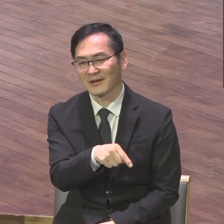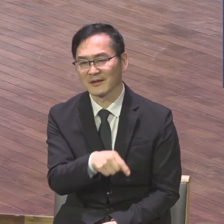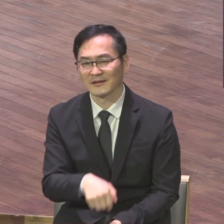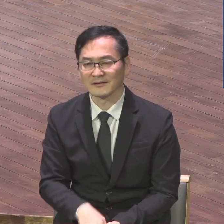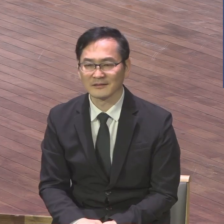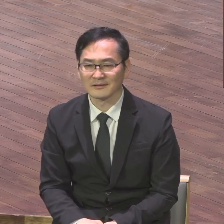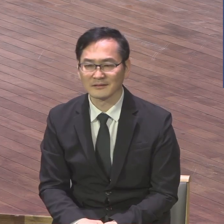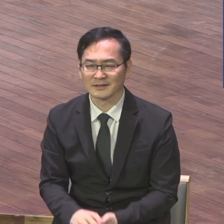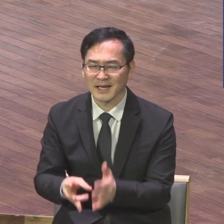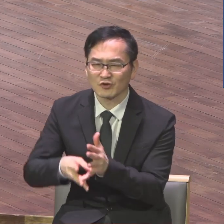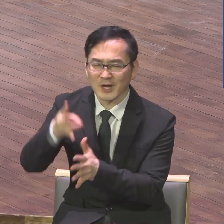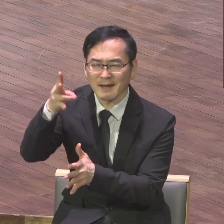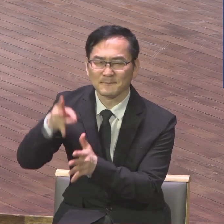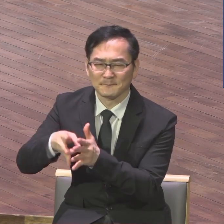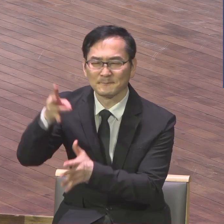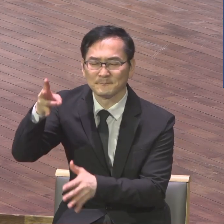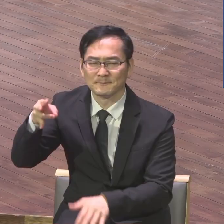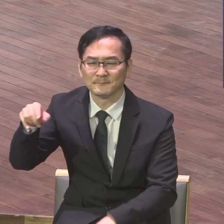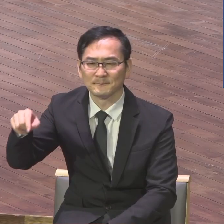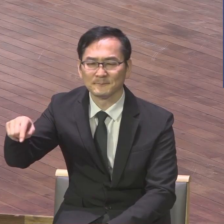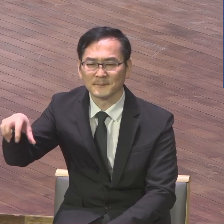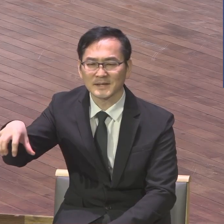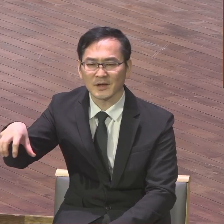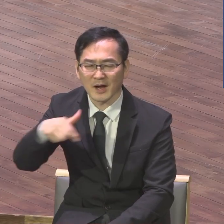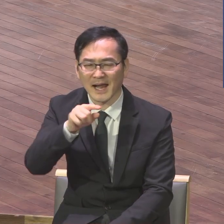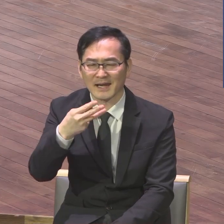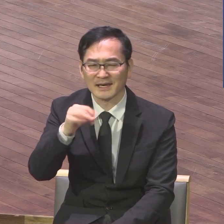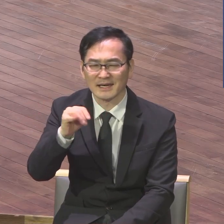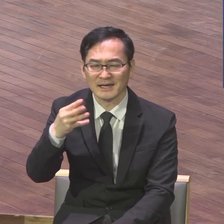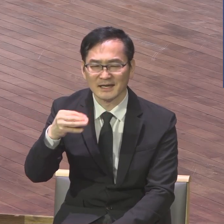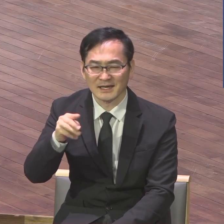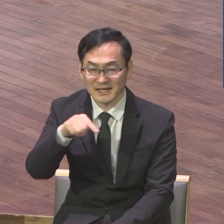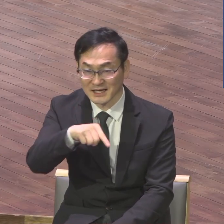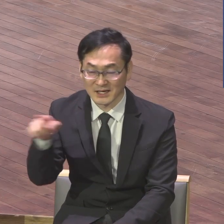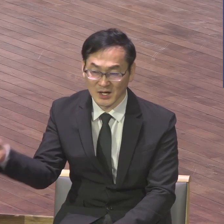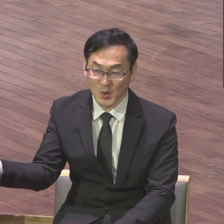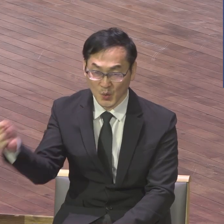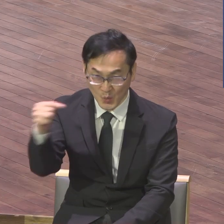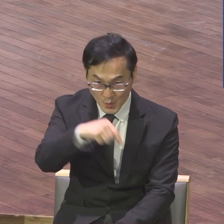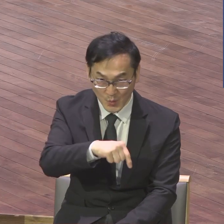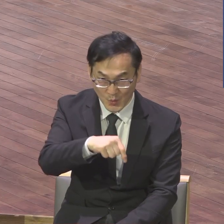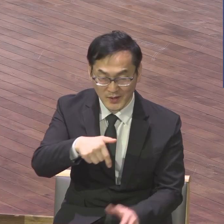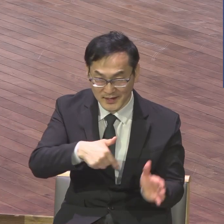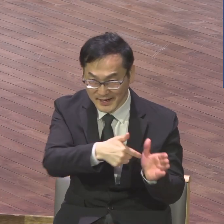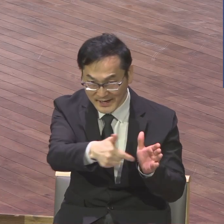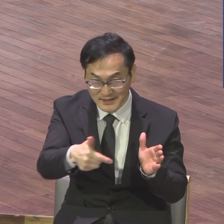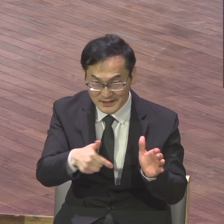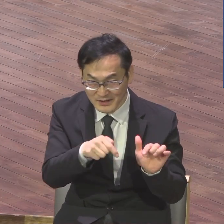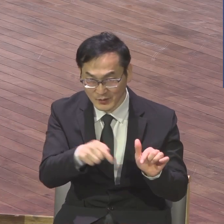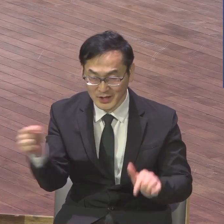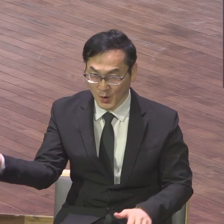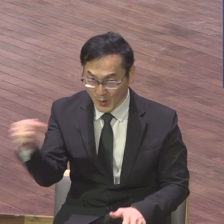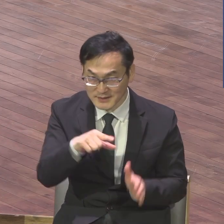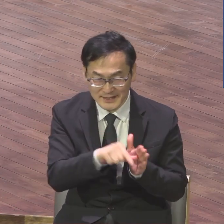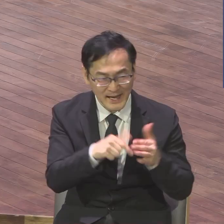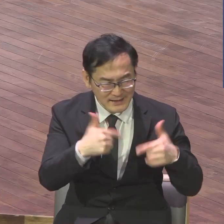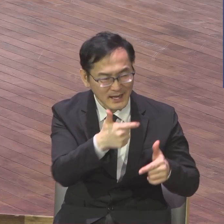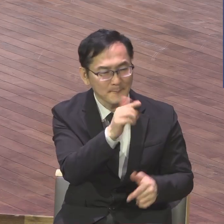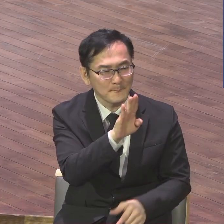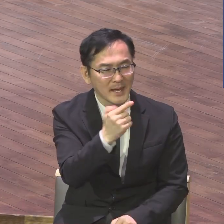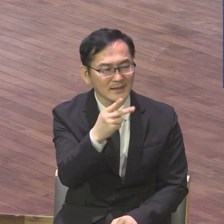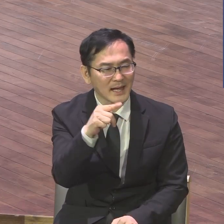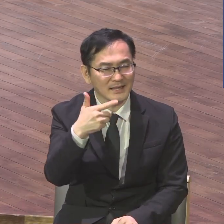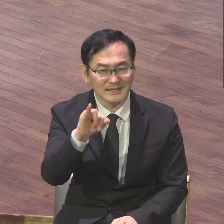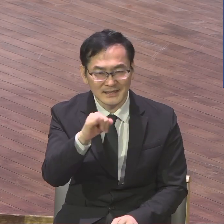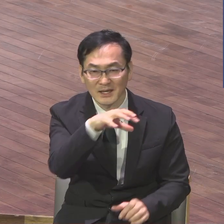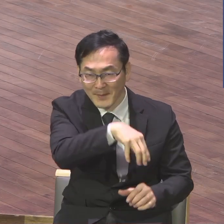예루살렘 성전에 갈릴리에서 올라오실 때마다 예루살렘 성전에 올라오실 때마다 베다니에 들렸습니다. 베다니